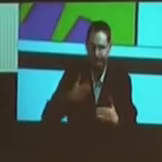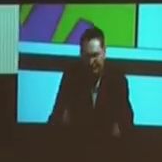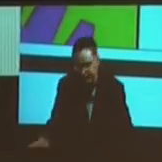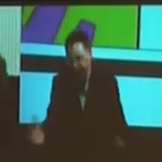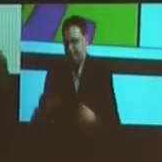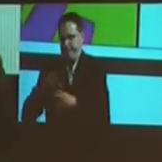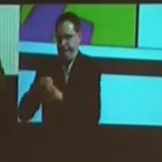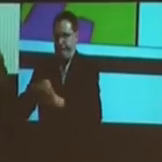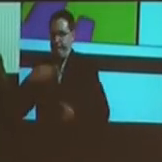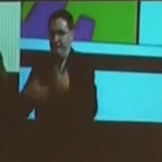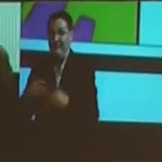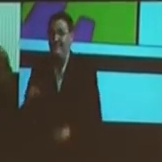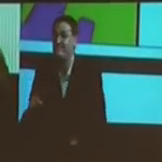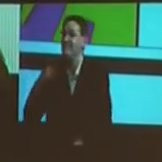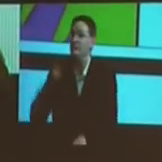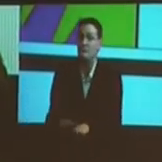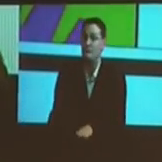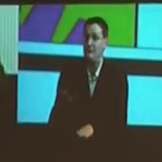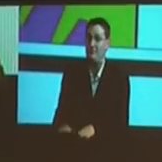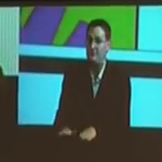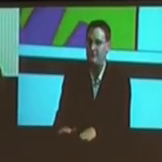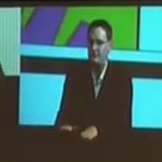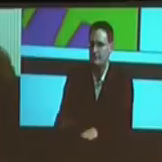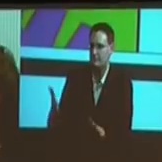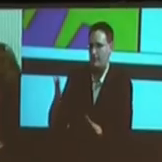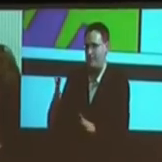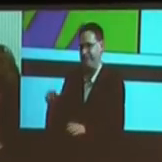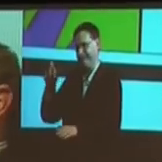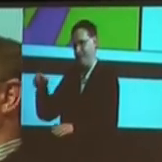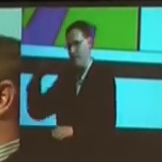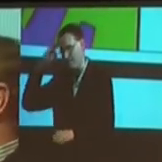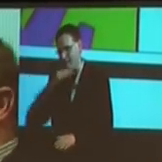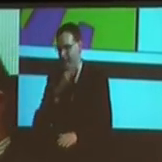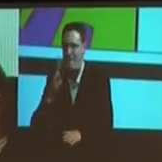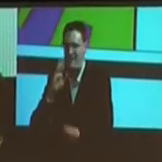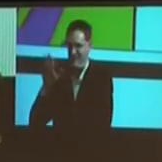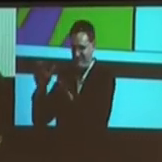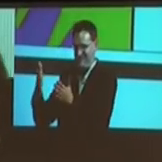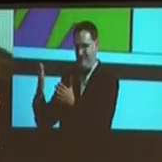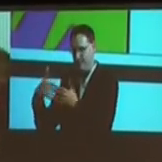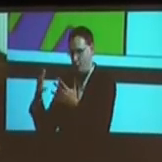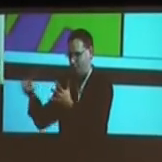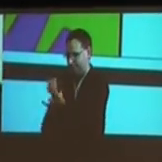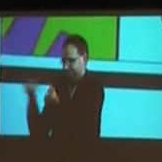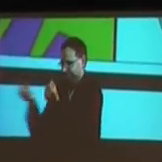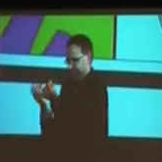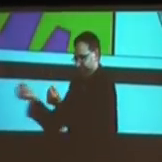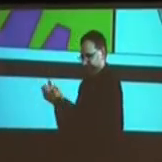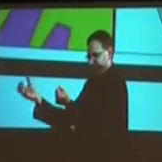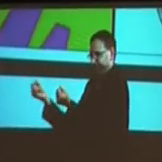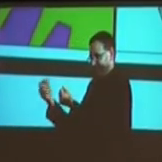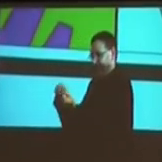relativ großen und guten Weg. Aber es geht darum, dass wir uns um die Eltern bemühen, dass wir uns mehr und